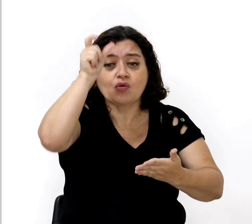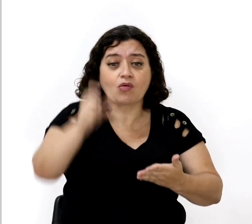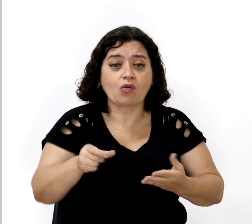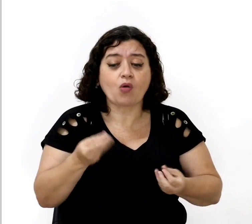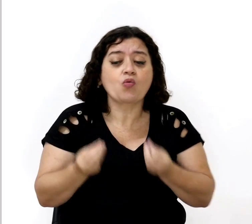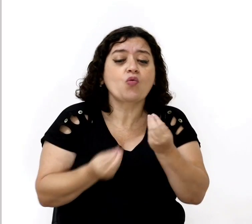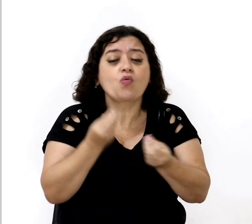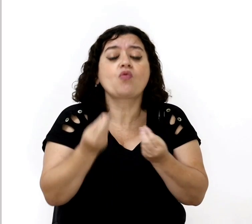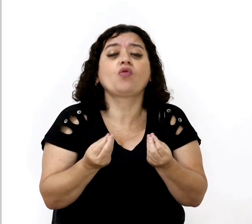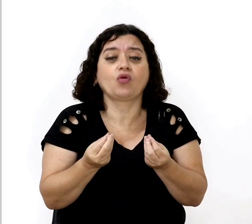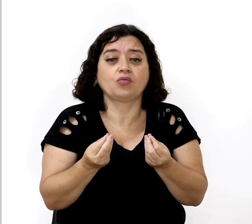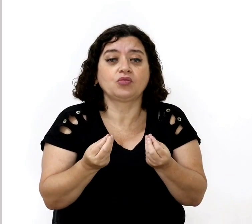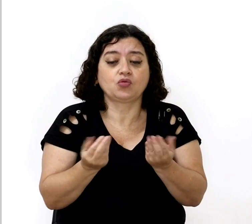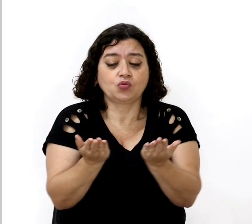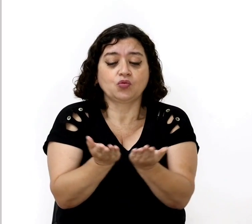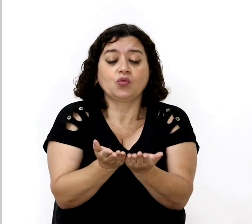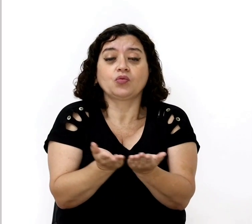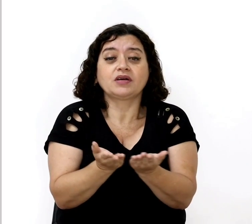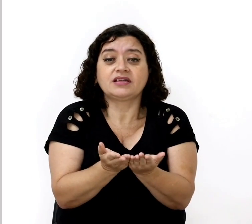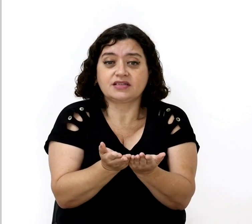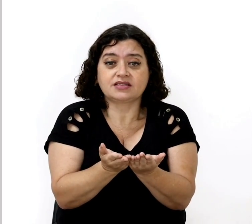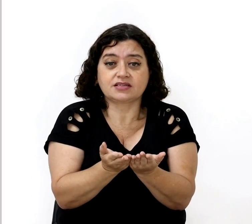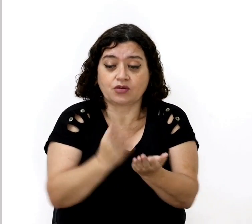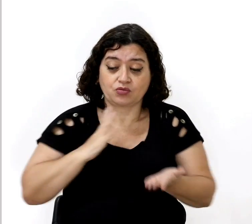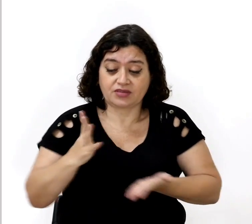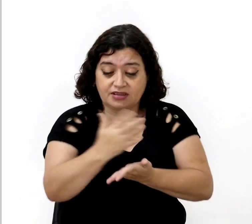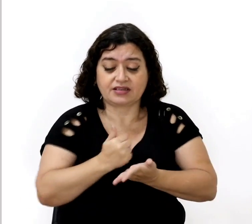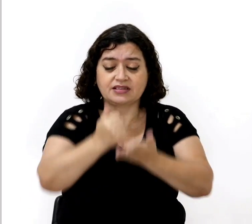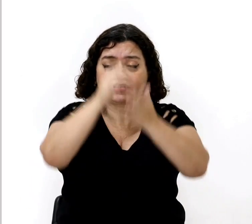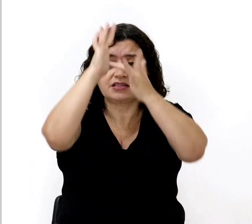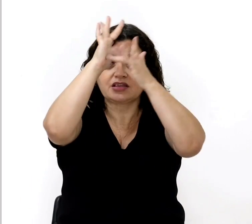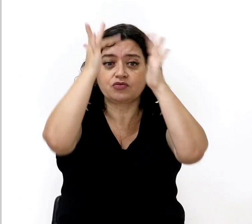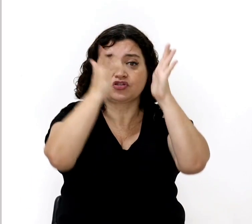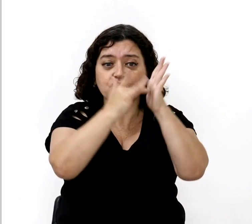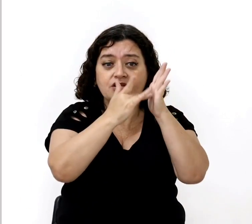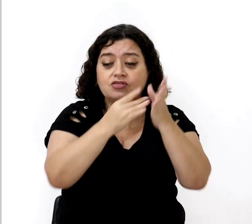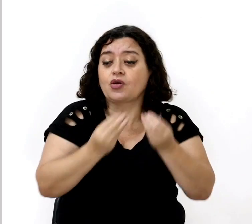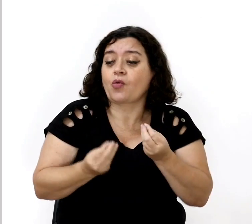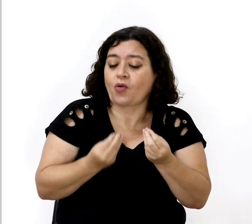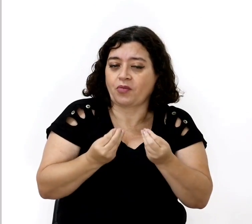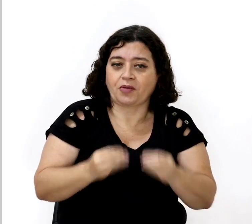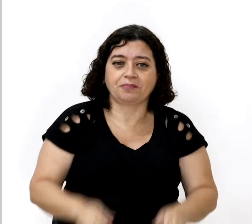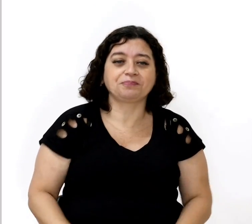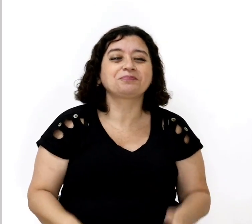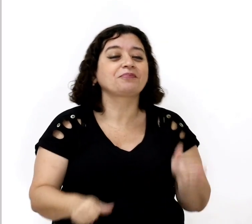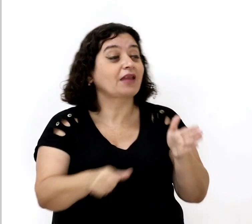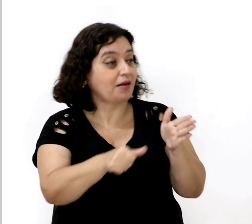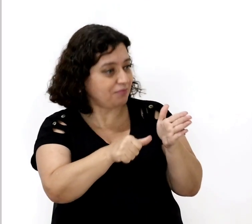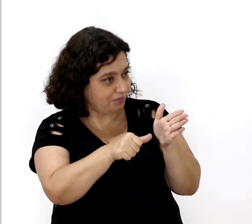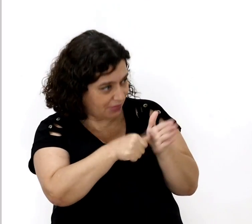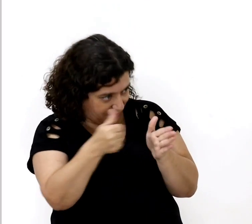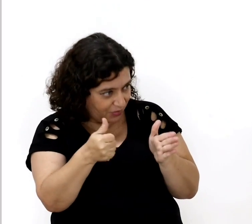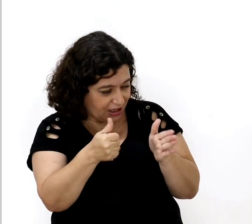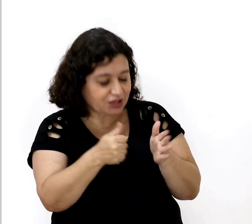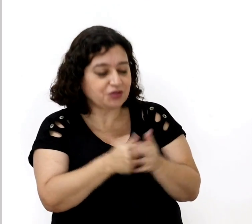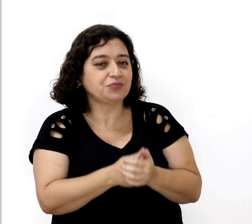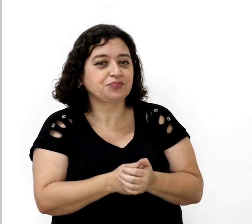postura urbana de um cristão, daquele que é salvo em Jesus Cristo? Primeiro eu